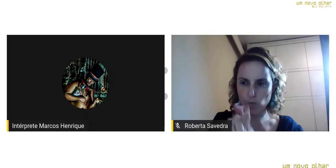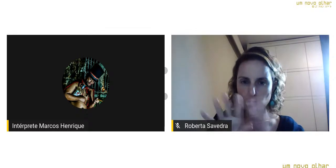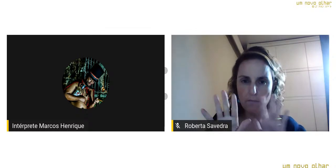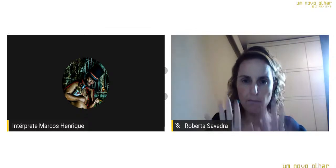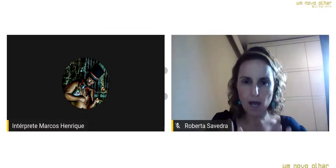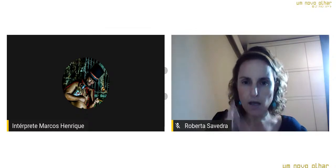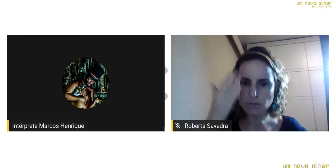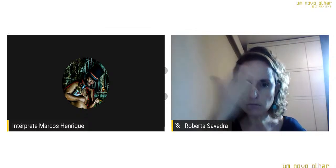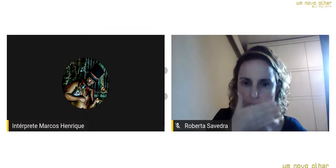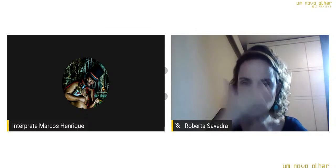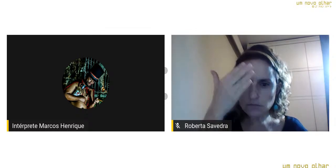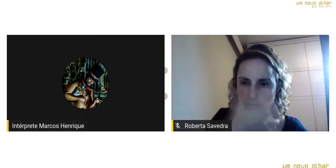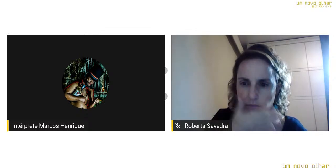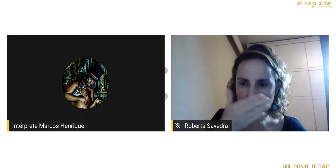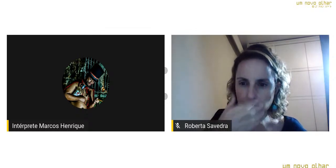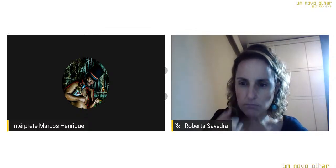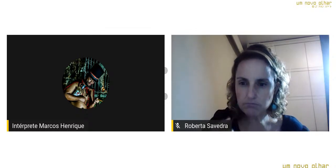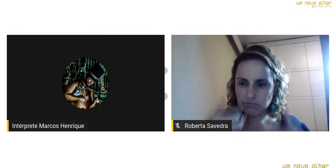G1